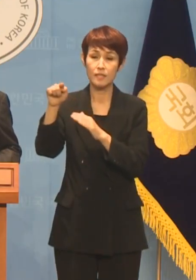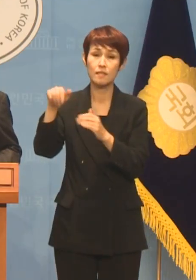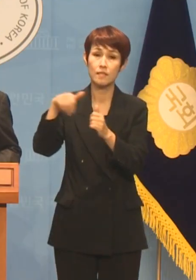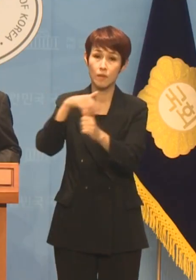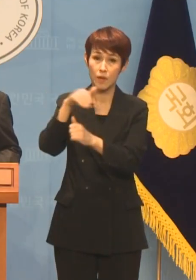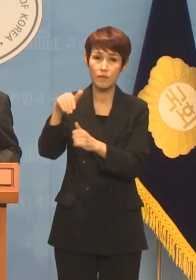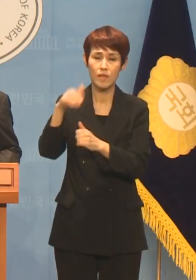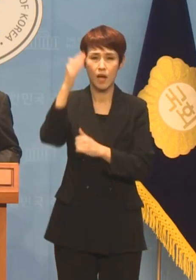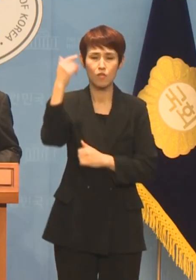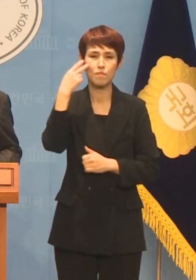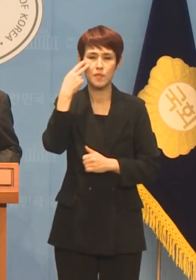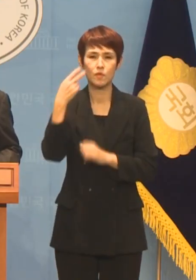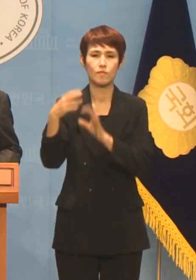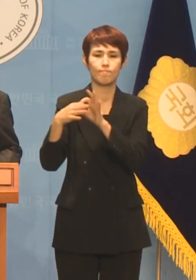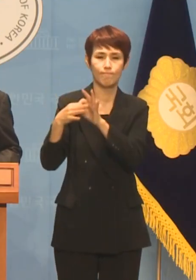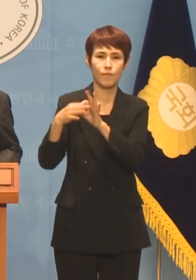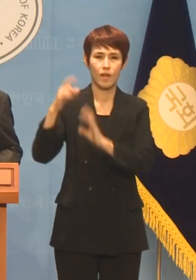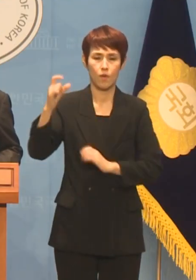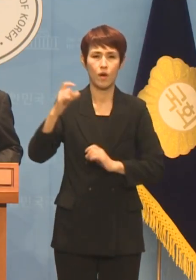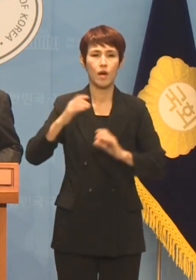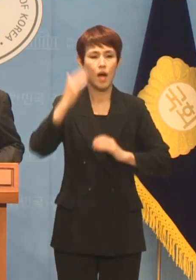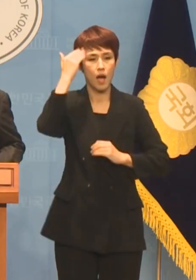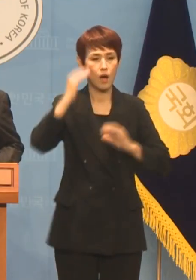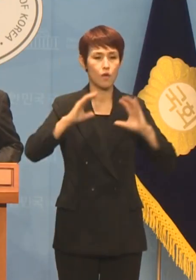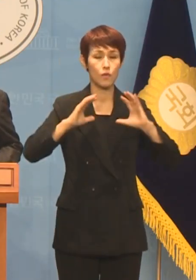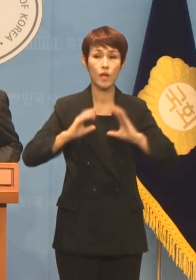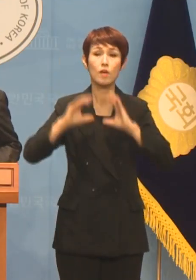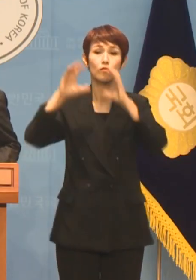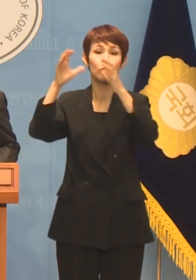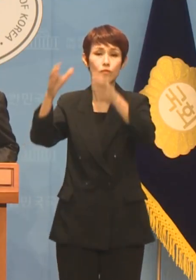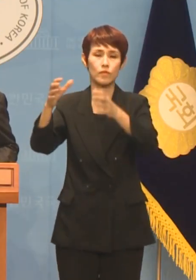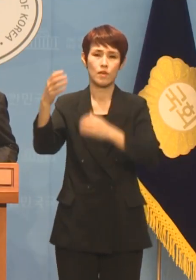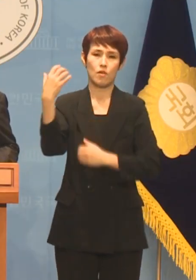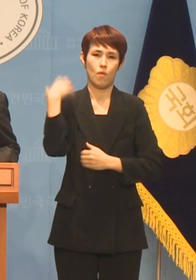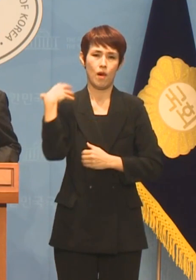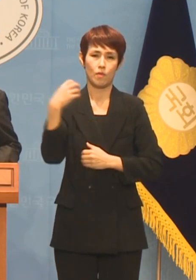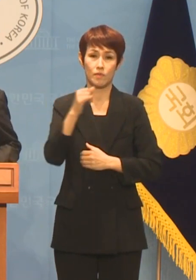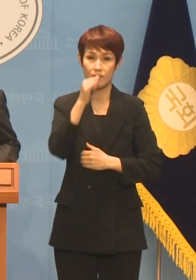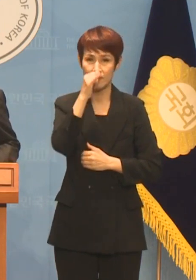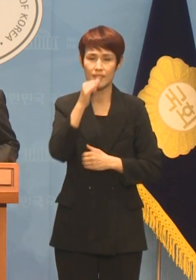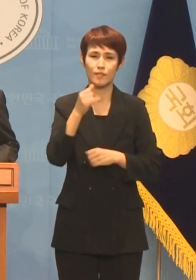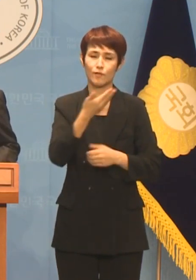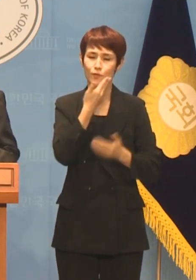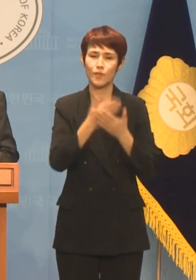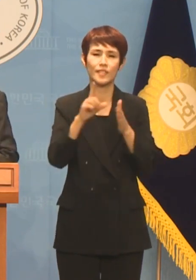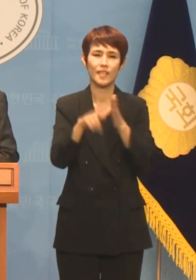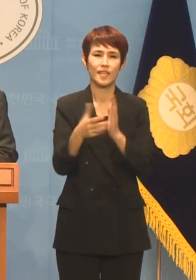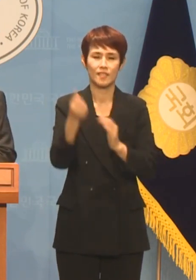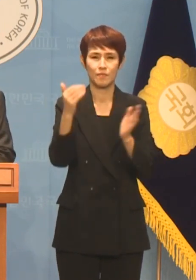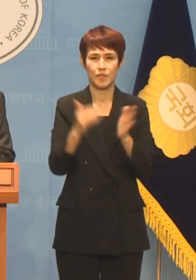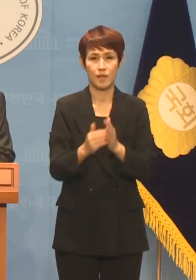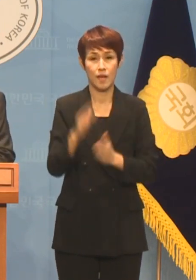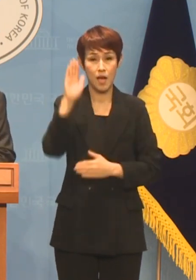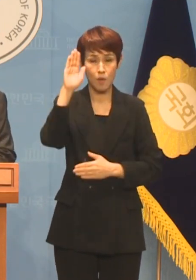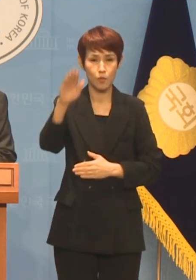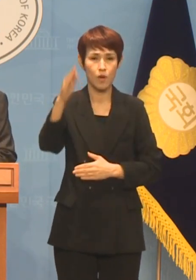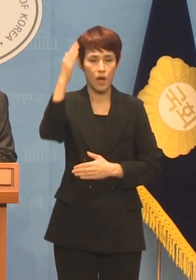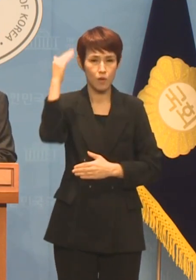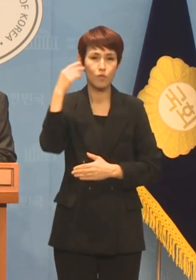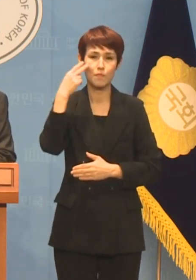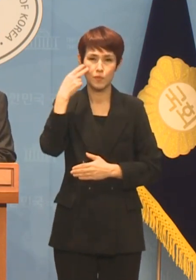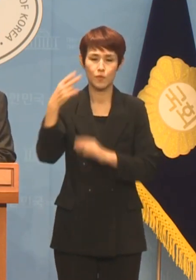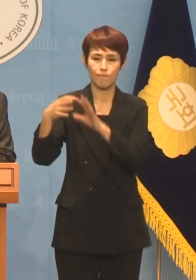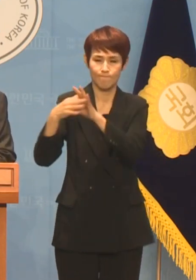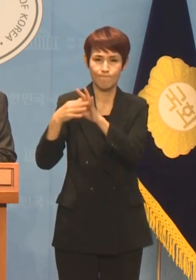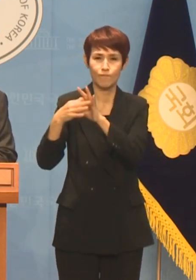강화, 대한민국의 국제 역할 확대를 위한 기반을 가진 뜻깊은 시간이었습니다. 앞으로도 계속해서 한미동맹 강화 또